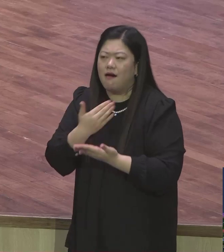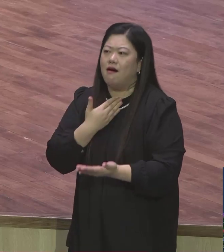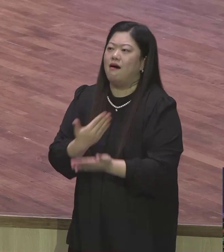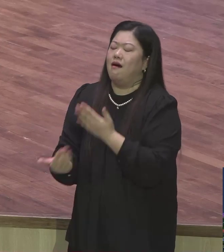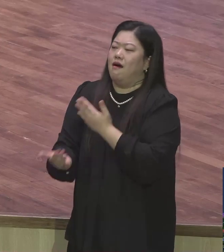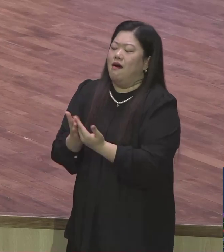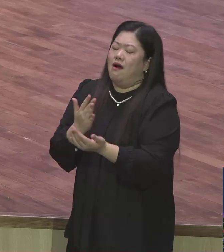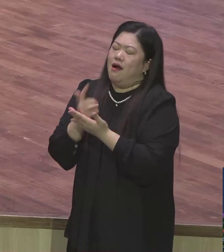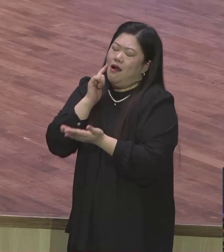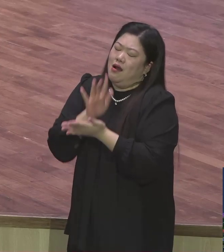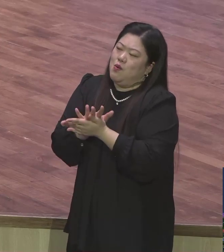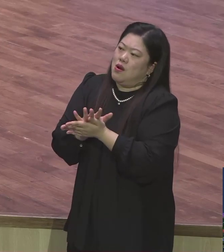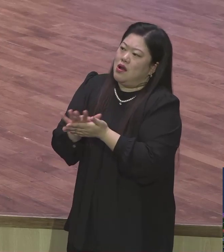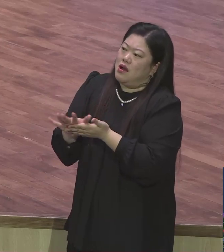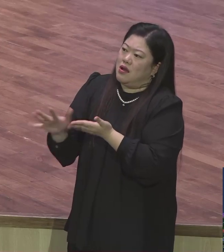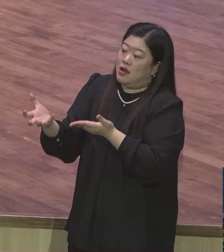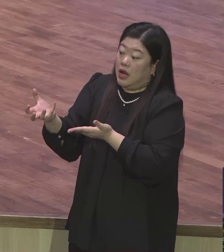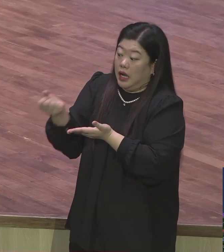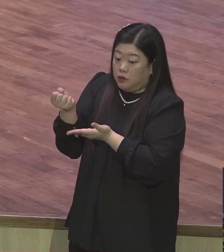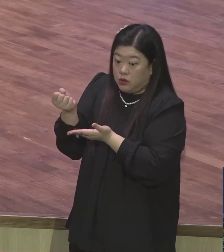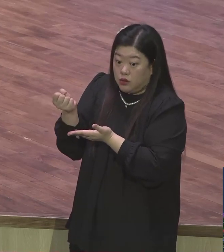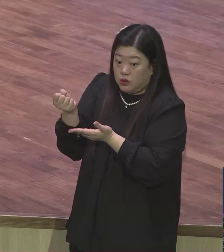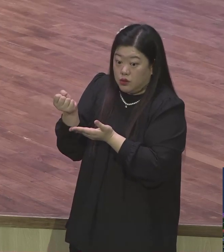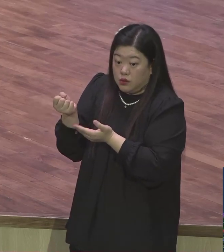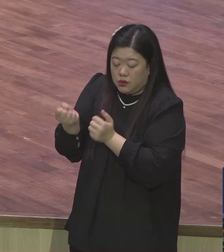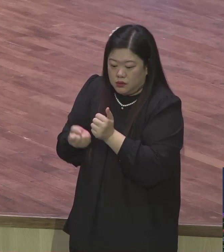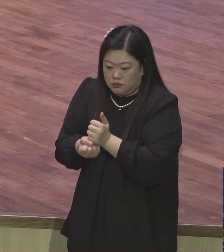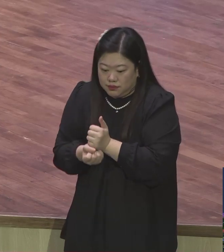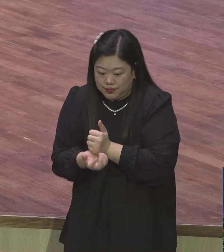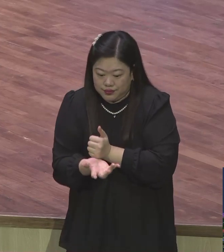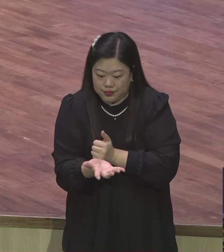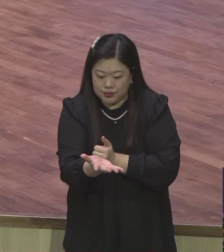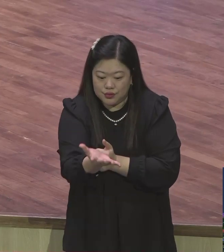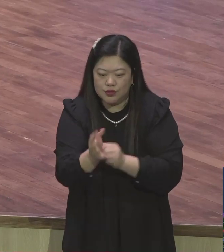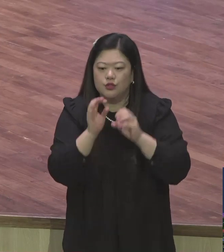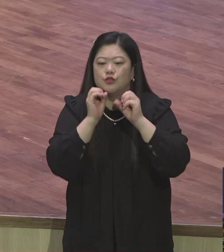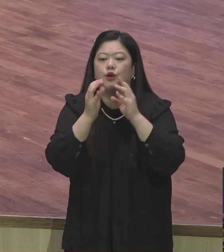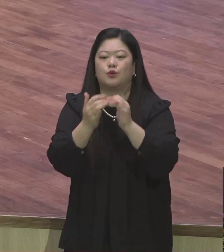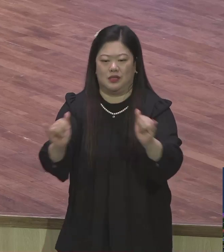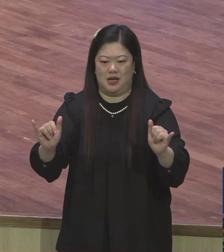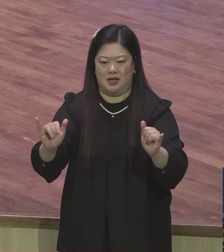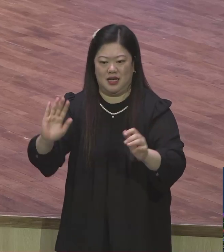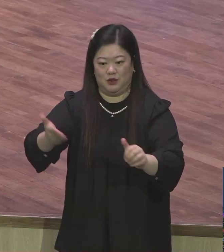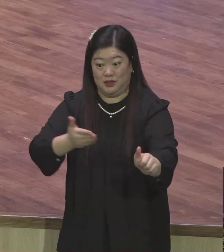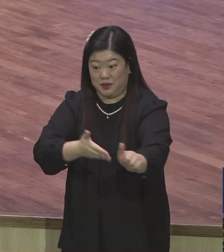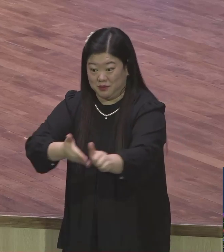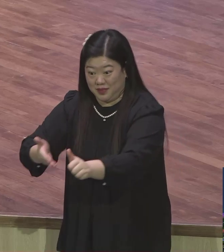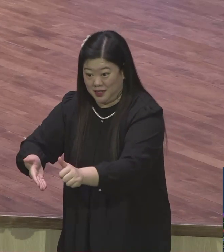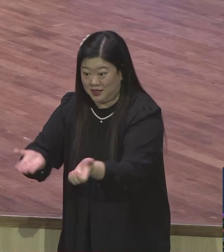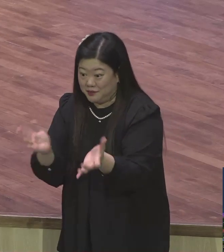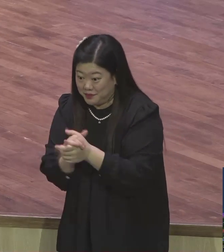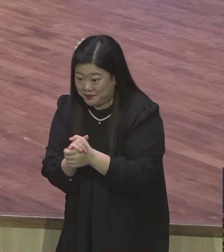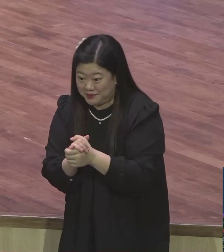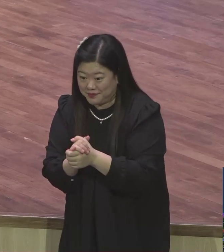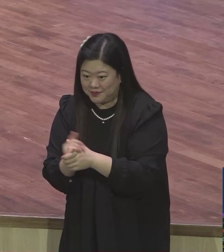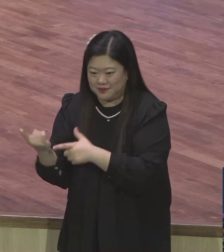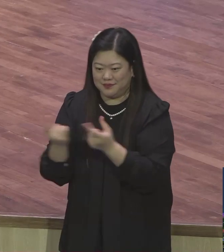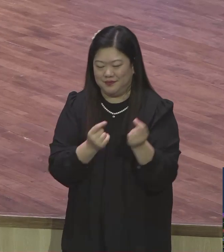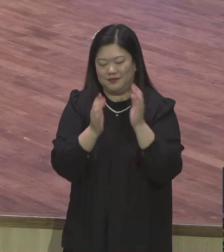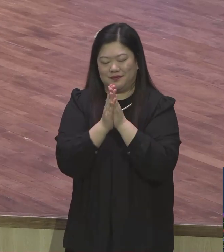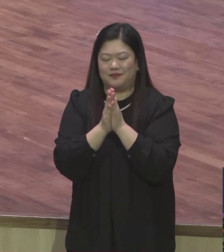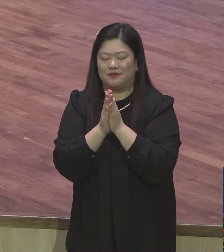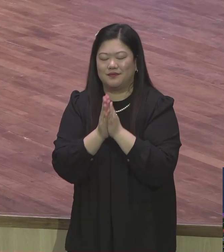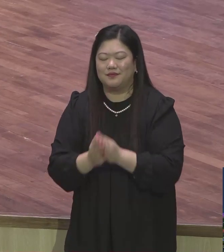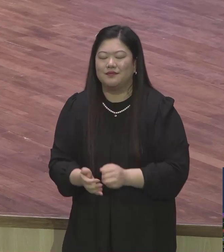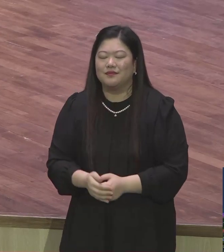여러분이 가장 멋있게 아름답게 가치 있게 쓰임 받기를 주님으로 축복합니다. 기도합시다. 아버지 하나님,